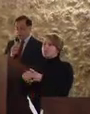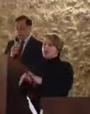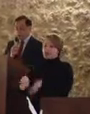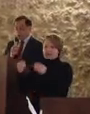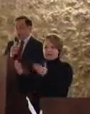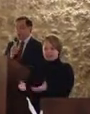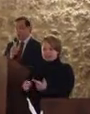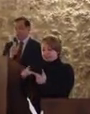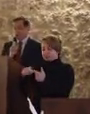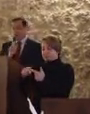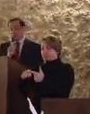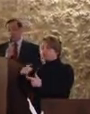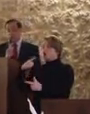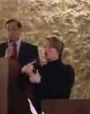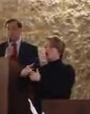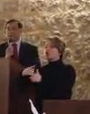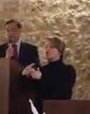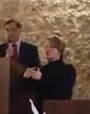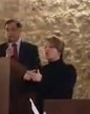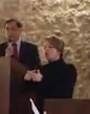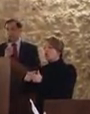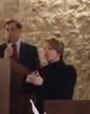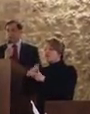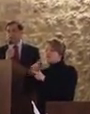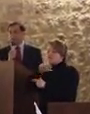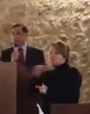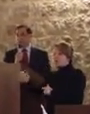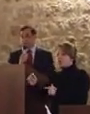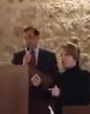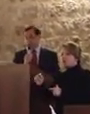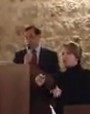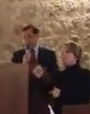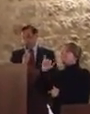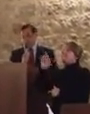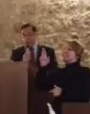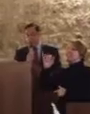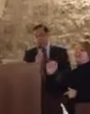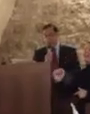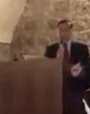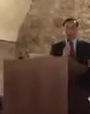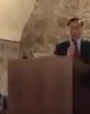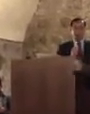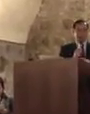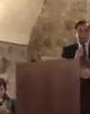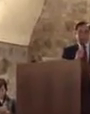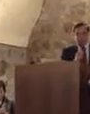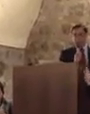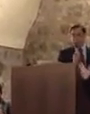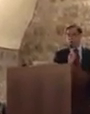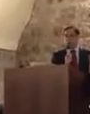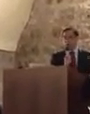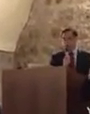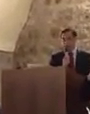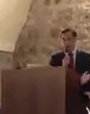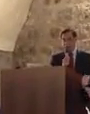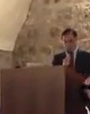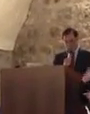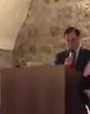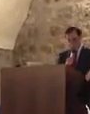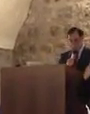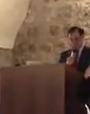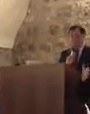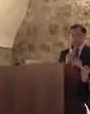notizia, crocifissioni e fughe in massa, il dramma senza fine della Siria, il Papa ho pianto di fronte a quelle